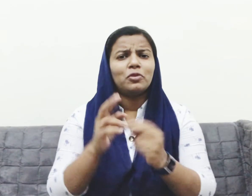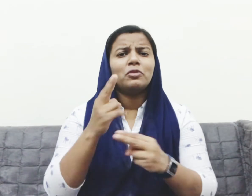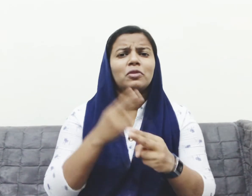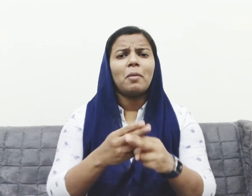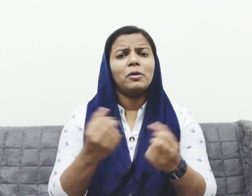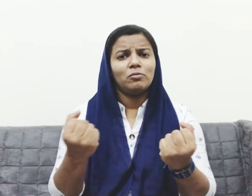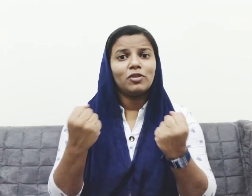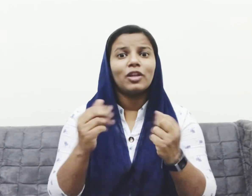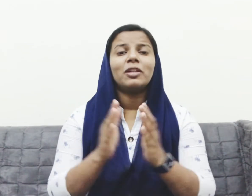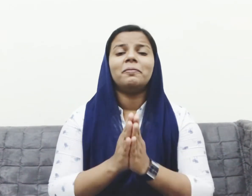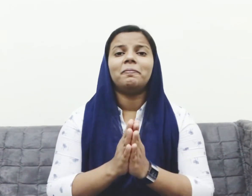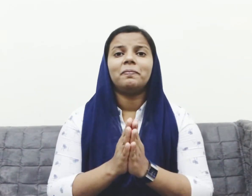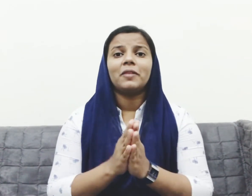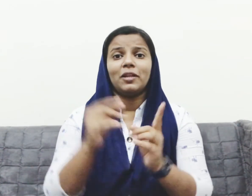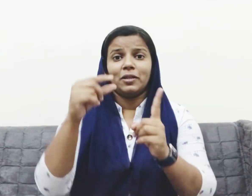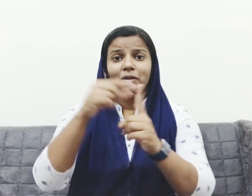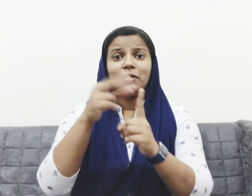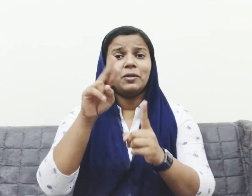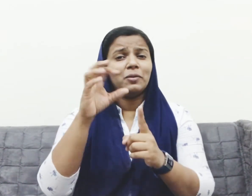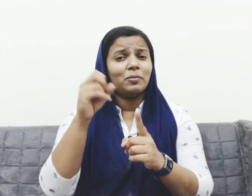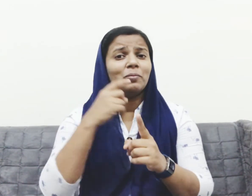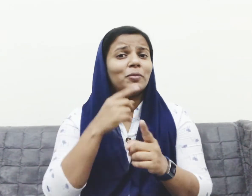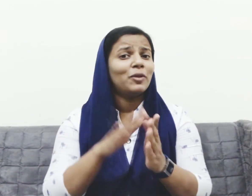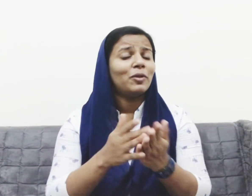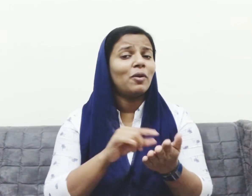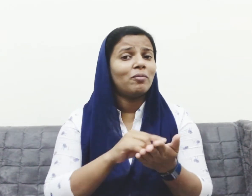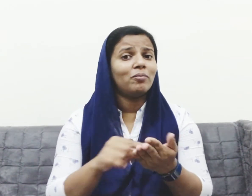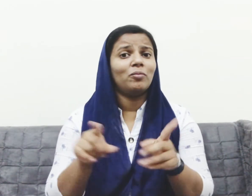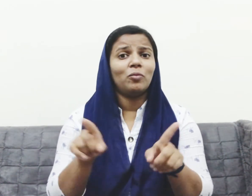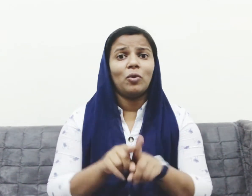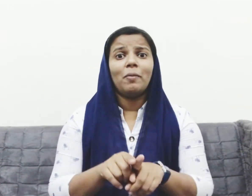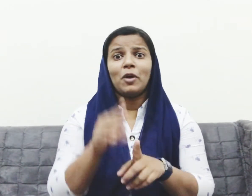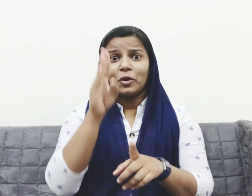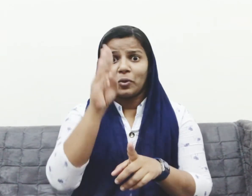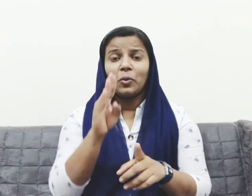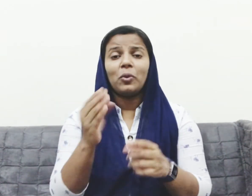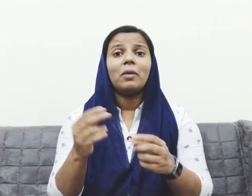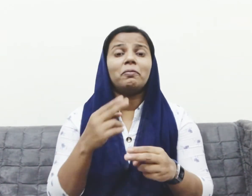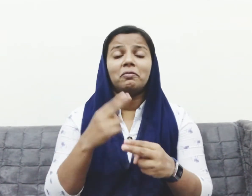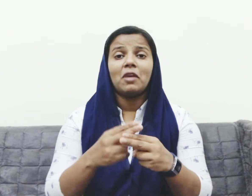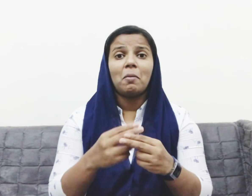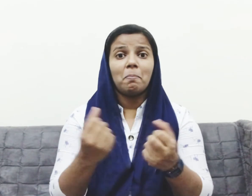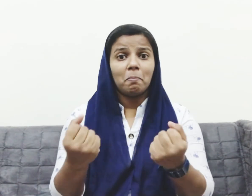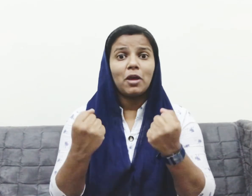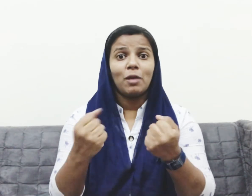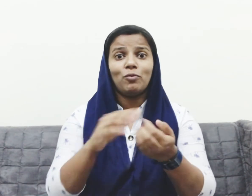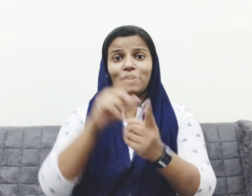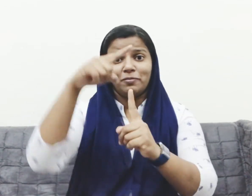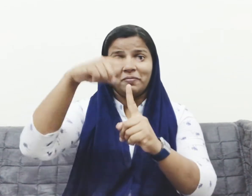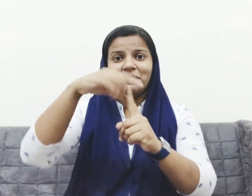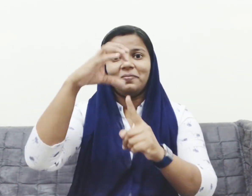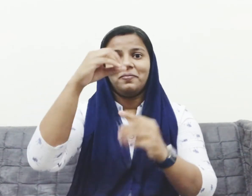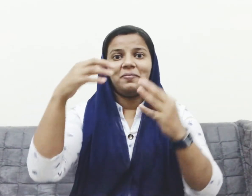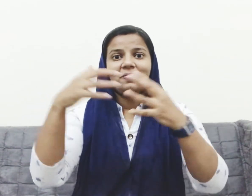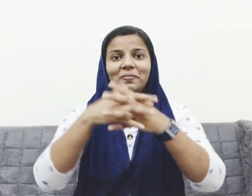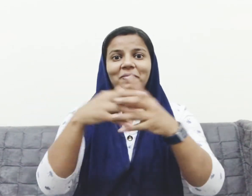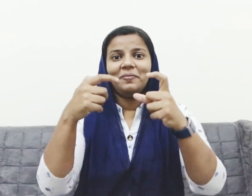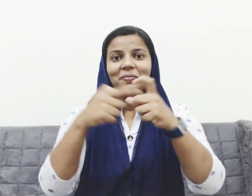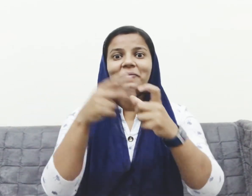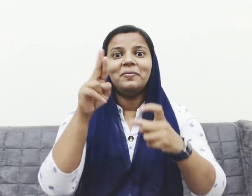നാമം ശക്തമാണ്. അവൻ സദൃശ്യവാക്യം പറഞ്ഞതുപോലെ അവൻ യഹോവയുടെ നാമം ബലമുള്ള ഗോപുരമെങ്കിൽ, ഇന്ന് പ്രഭാതത്തിൽ നമുക്ക് പറയാം ഈ യേശു